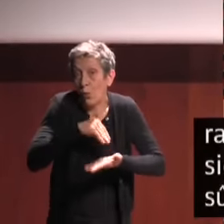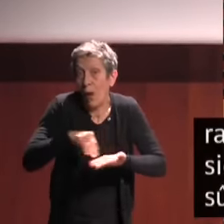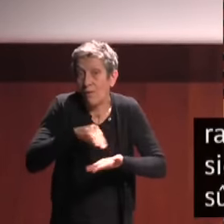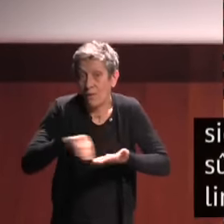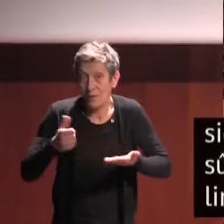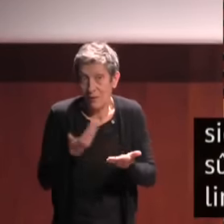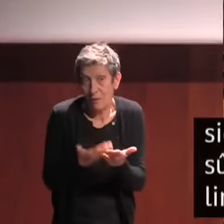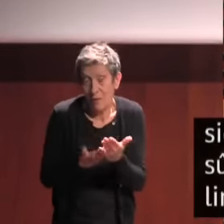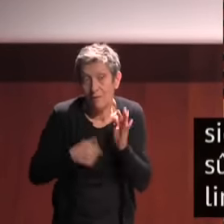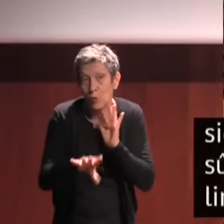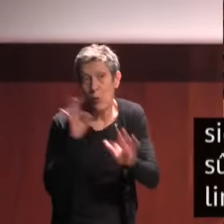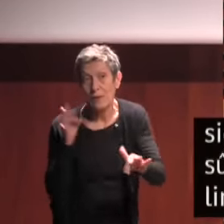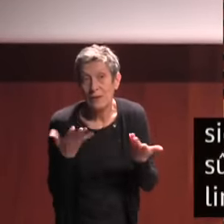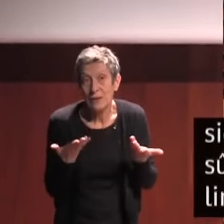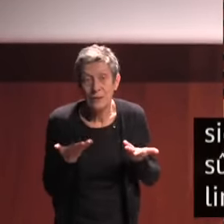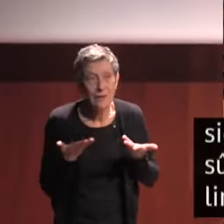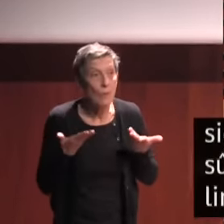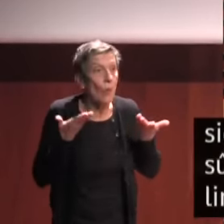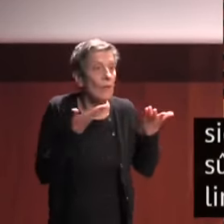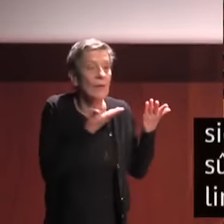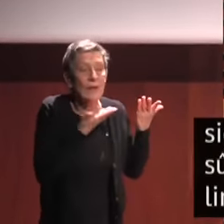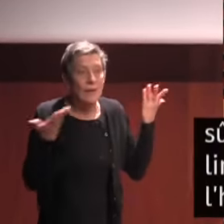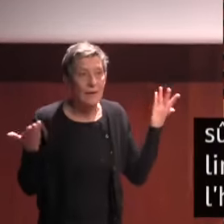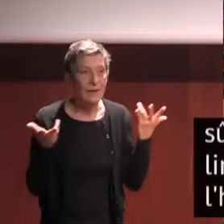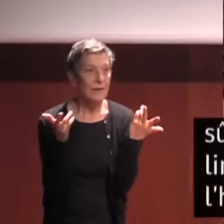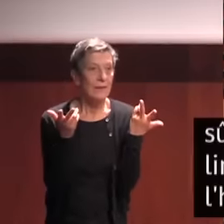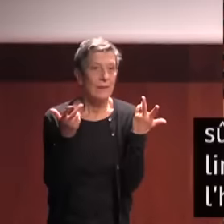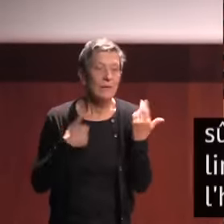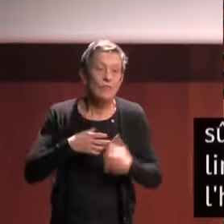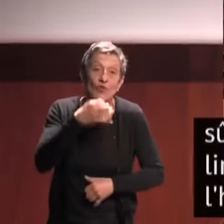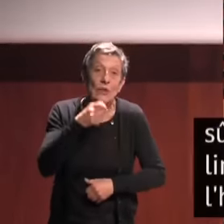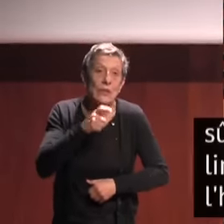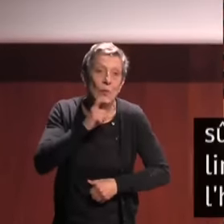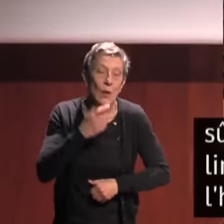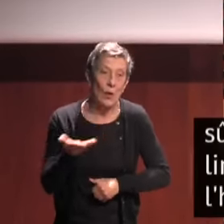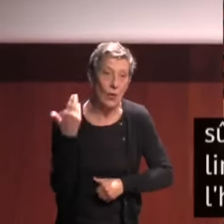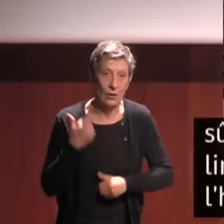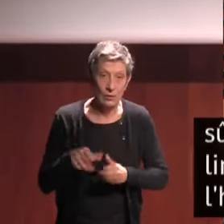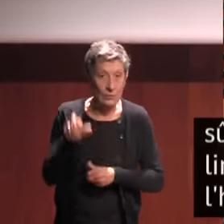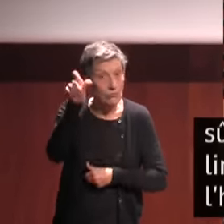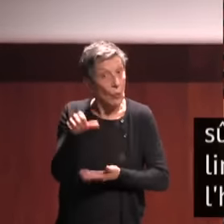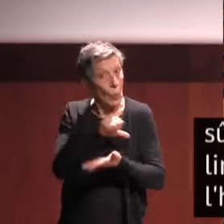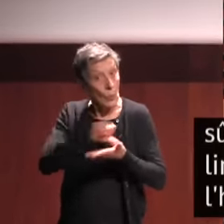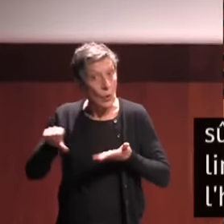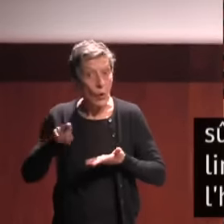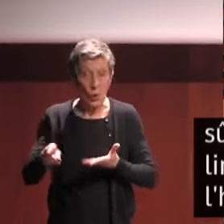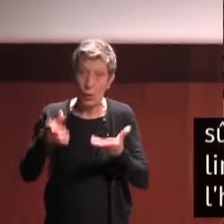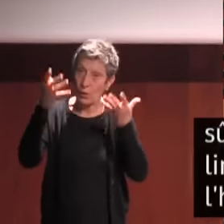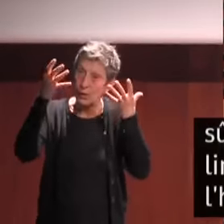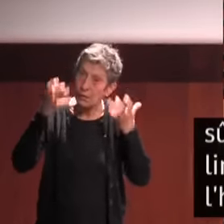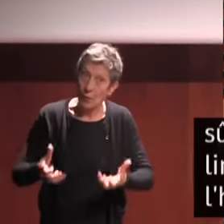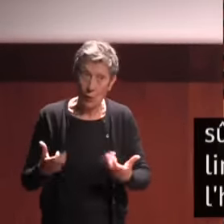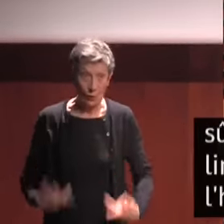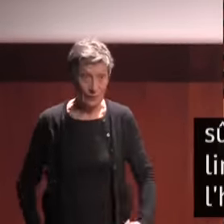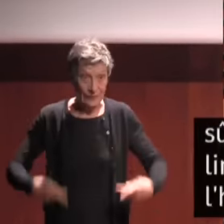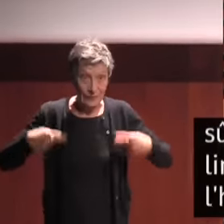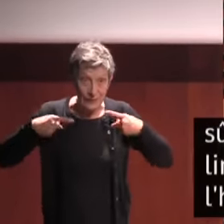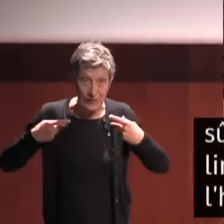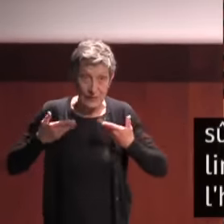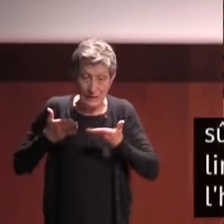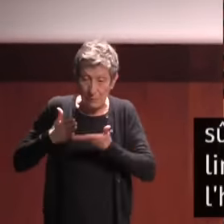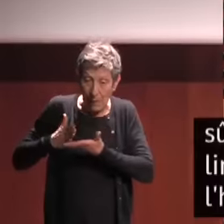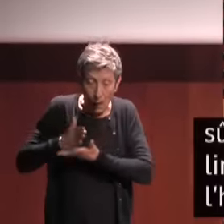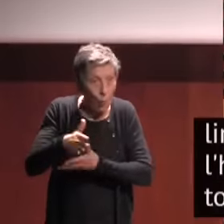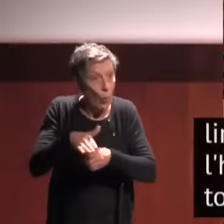que je disais tout à l'heure, c'est un récit dont la volonté de l'auteur, c'est de faire tout le parcours de sa vie, en fait, bien